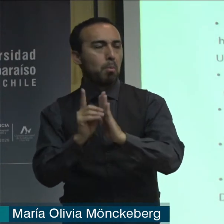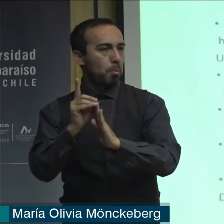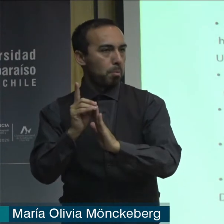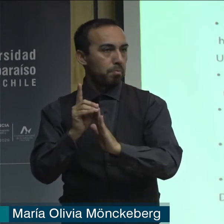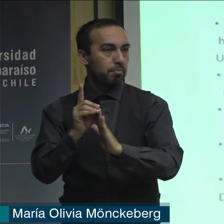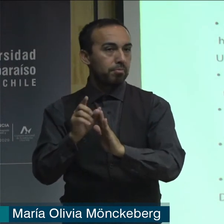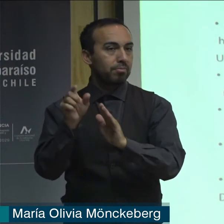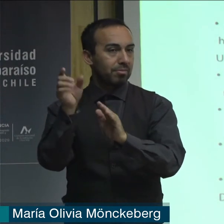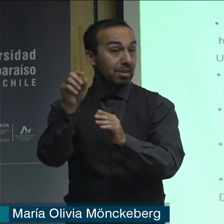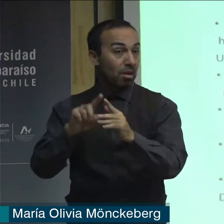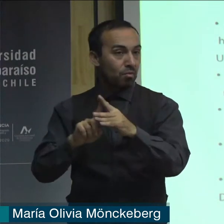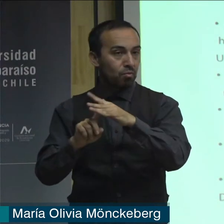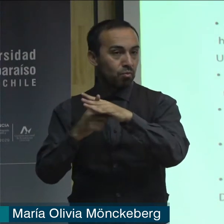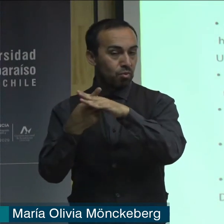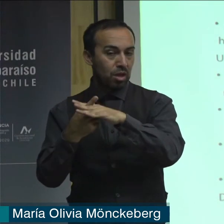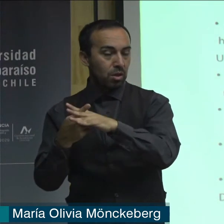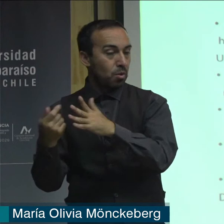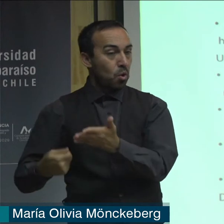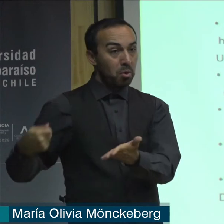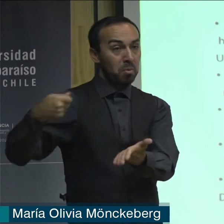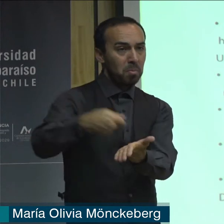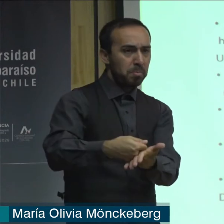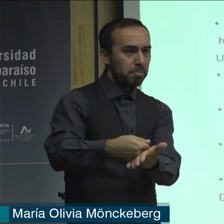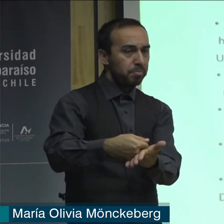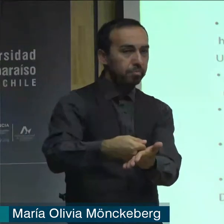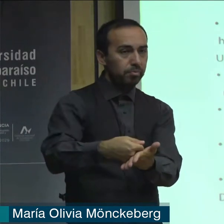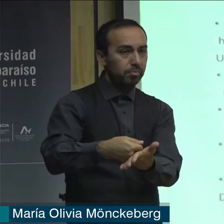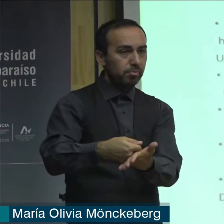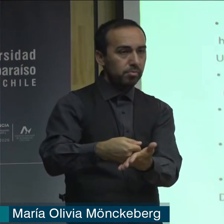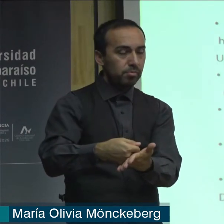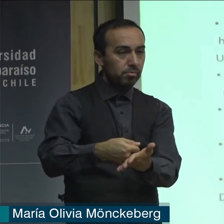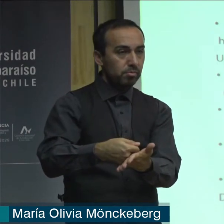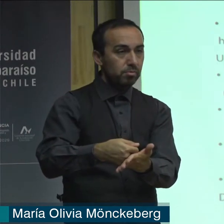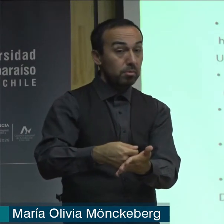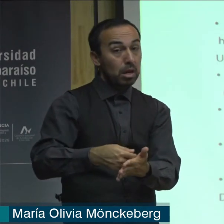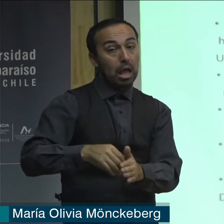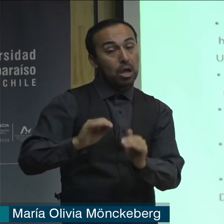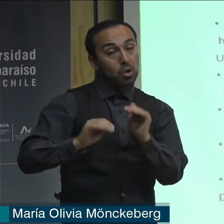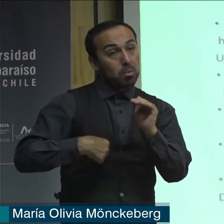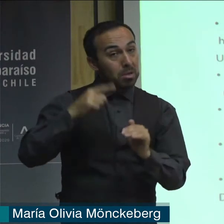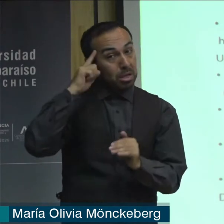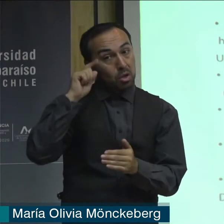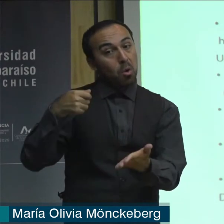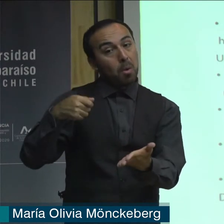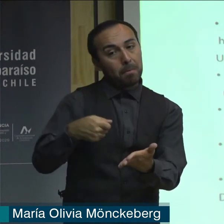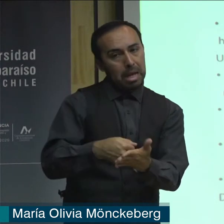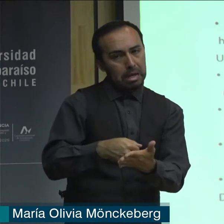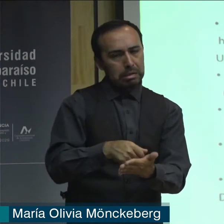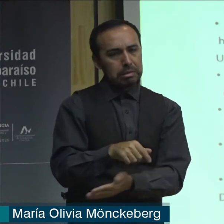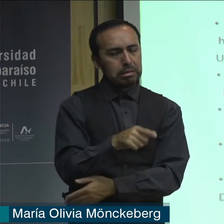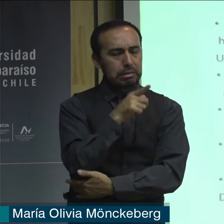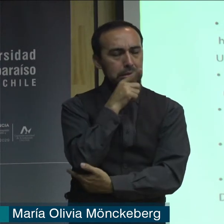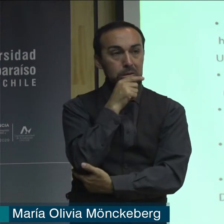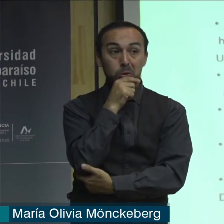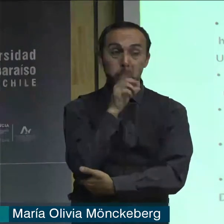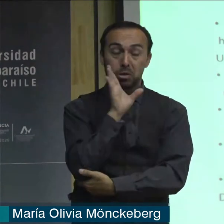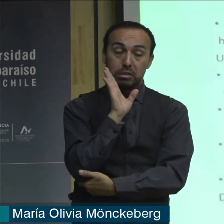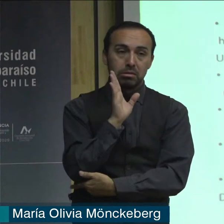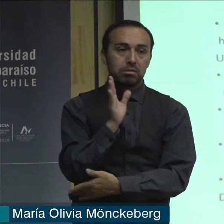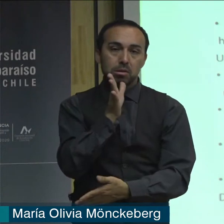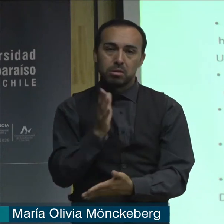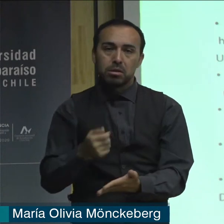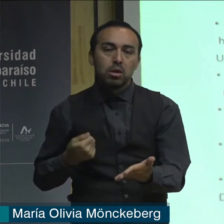compraron compraron si es que compraron digo yo porque son operaciones tan curiosas que